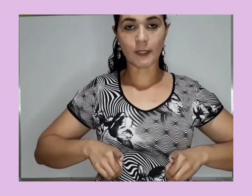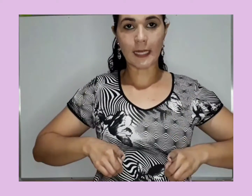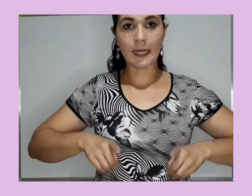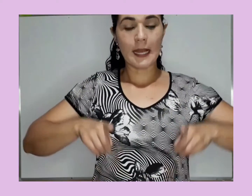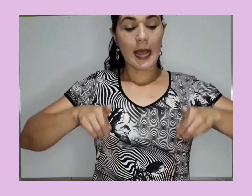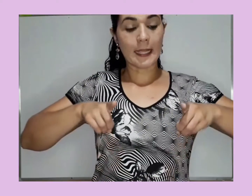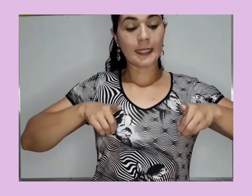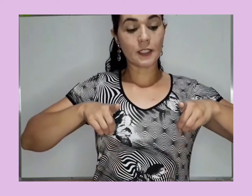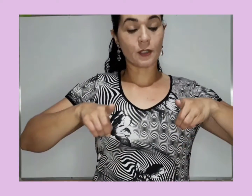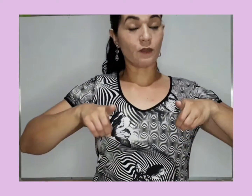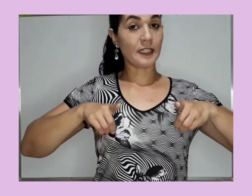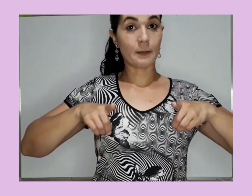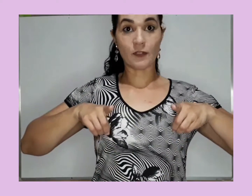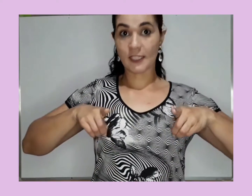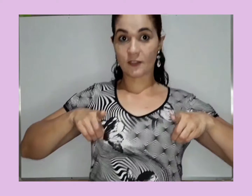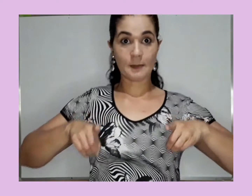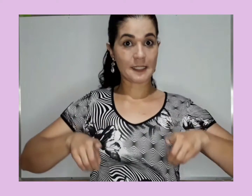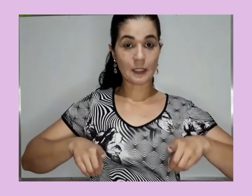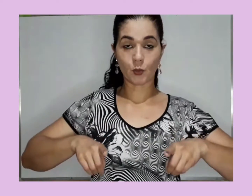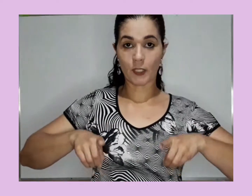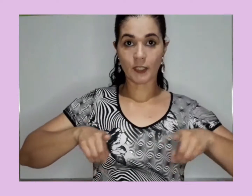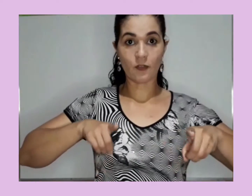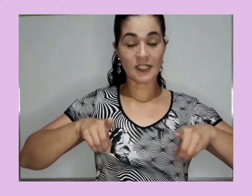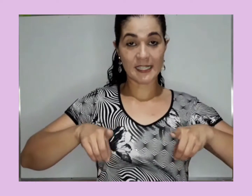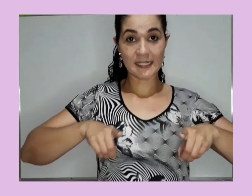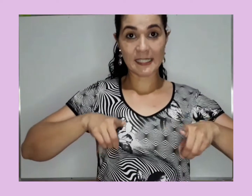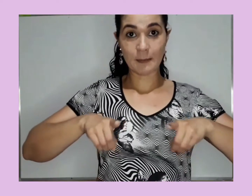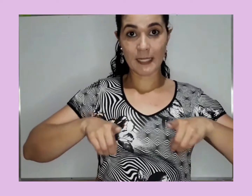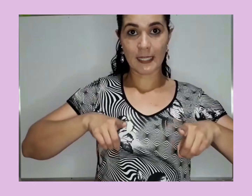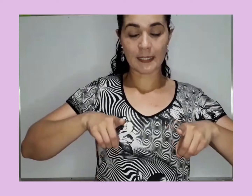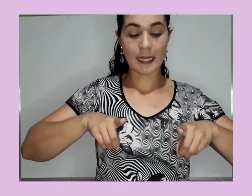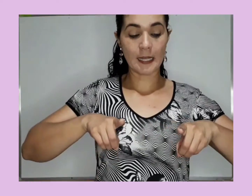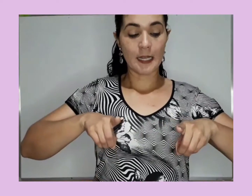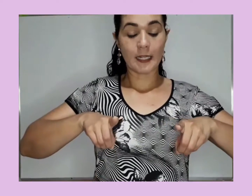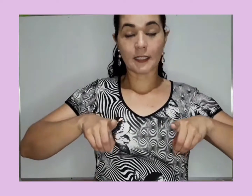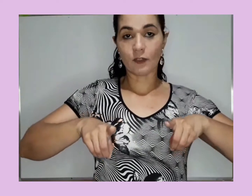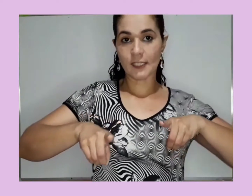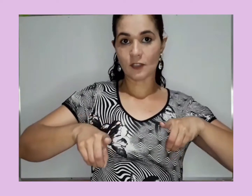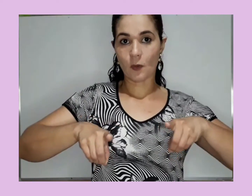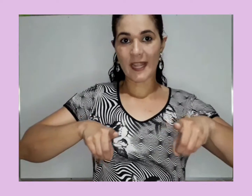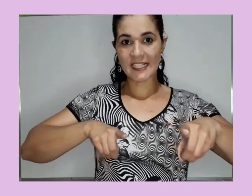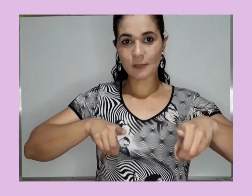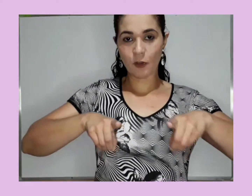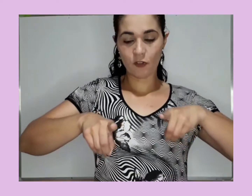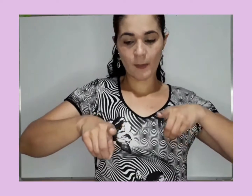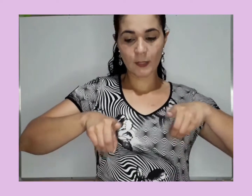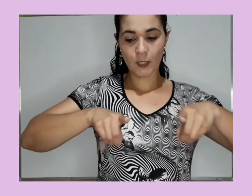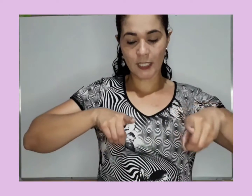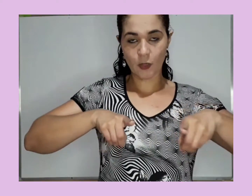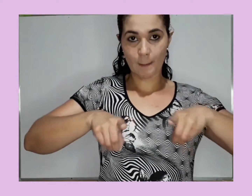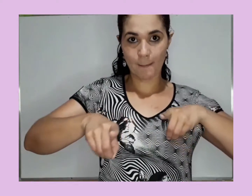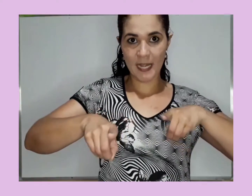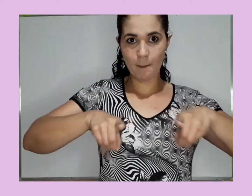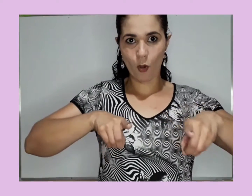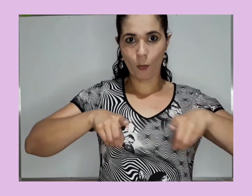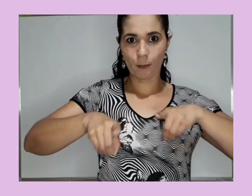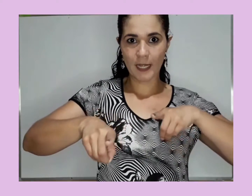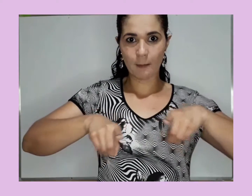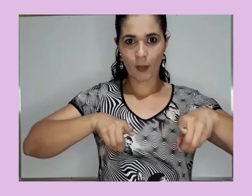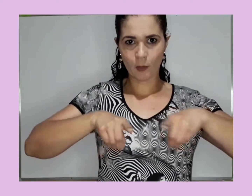tá? Aqui acho que não vai dar pra vocês verem minha cintura, então eu vou fazer em cima aqui, tá? Então vocês vão, esse movimento aqui, ó, é primo, primo, é como o